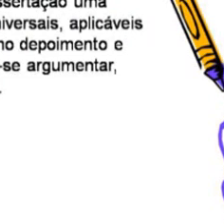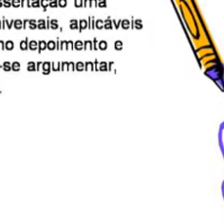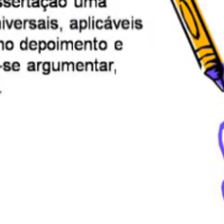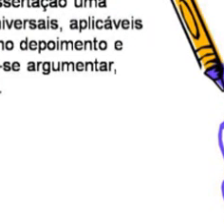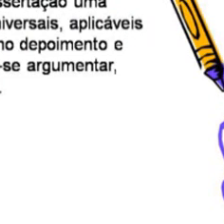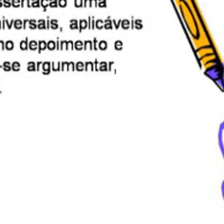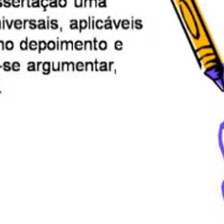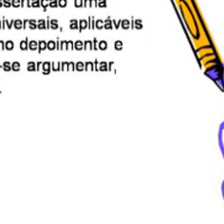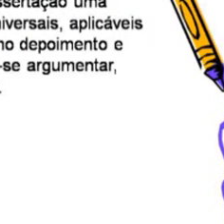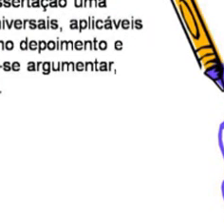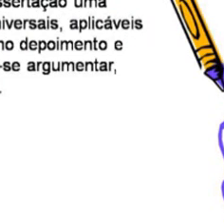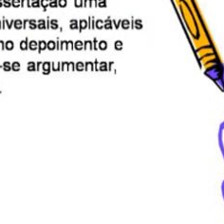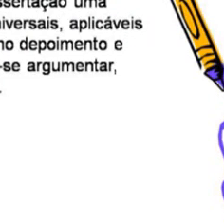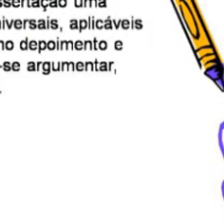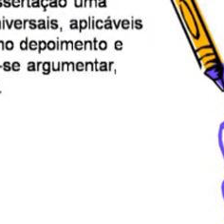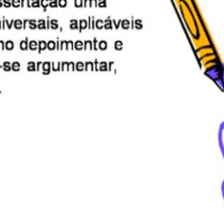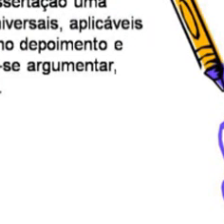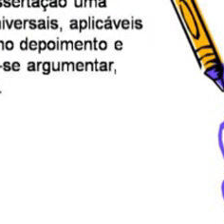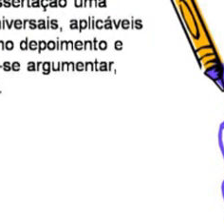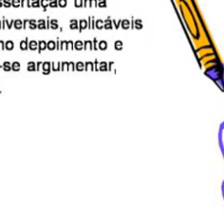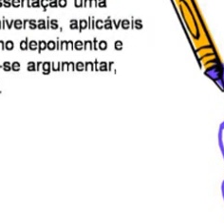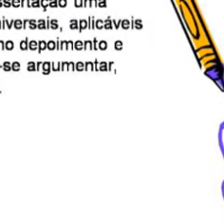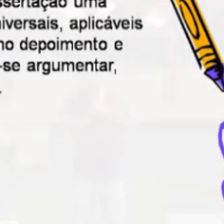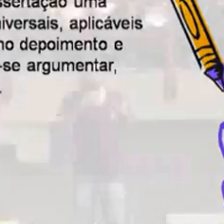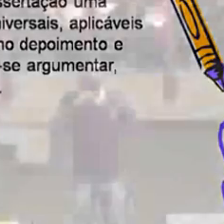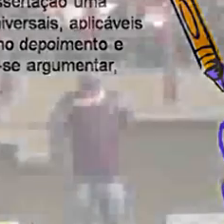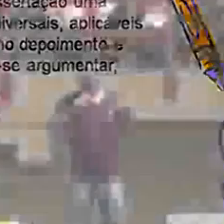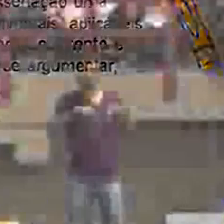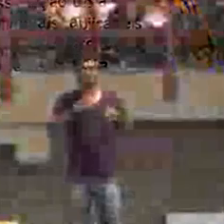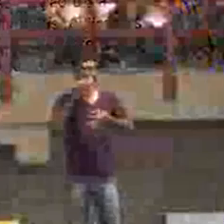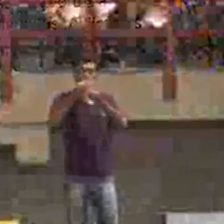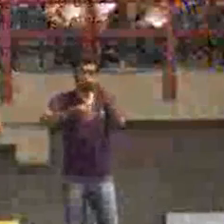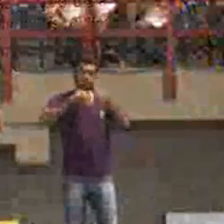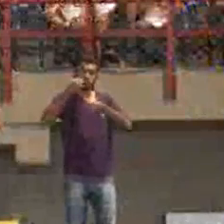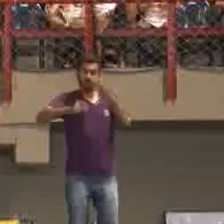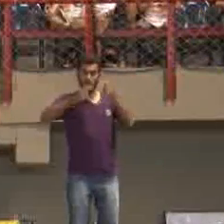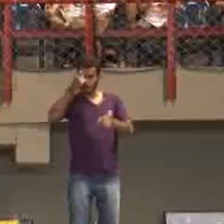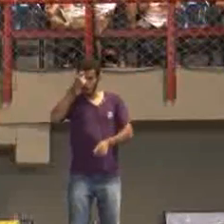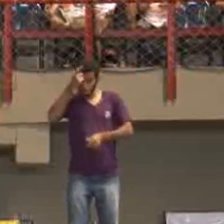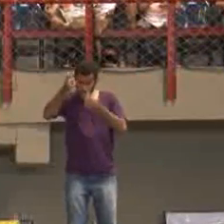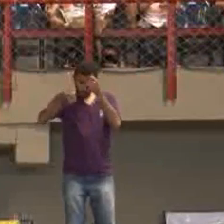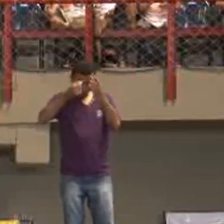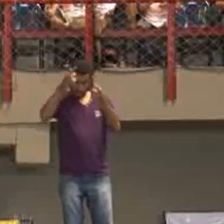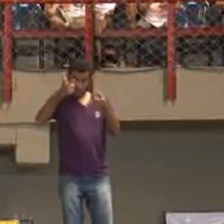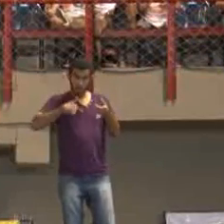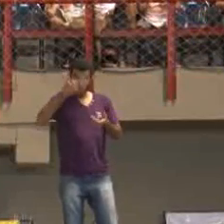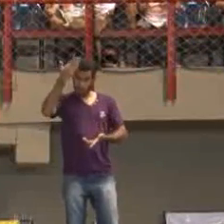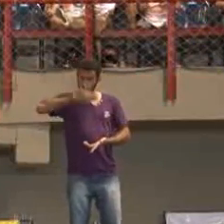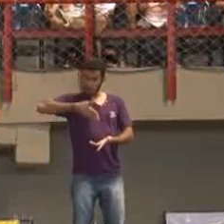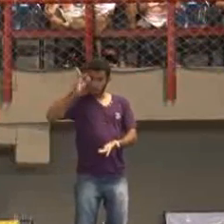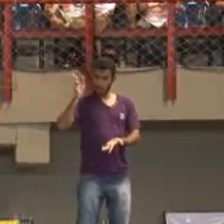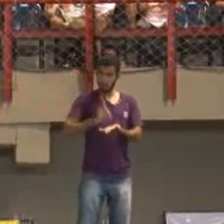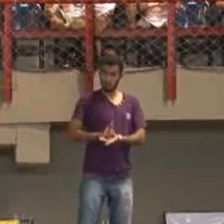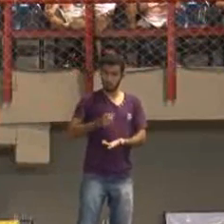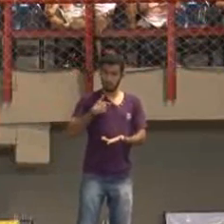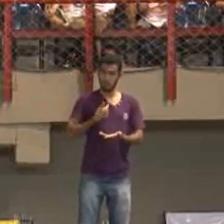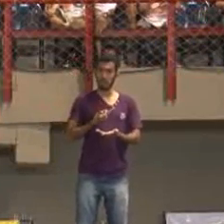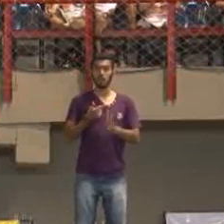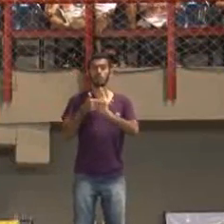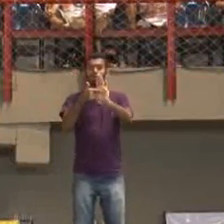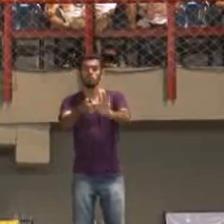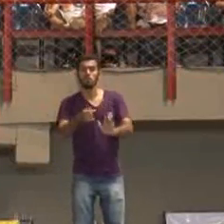isso. Deve-se argumentar sustentando ideias que convençam. Gente, eu tenho que convencer com o